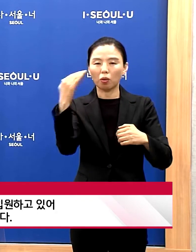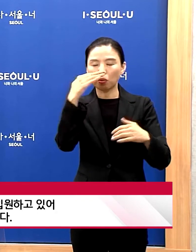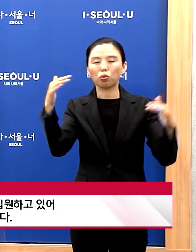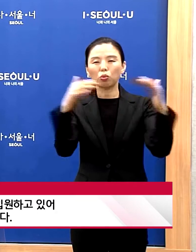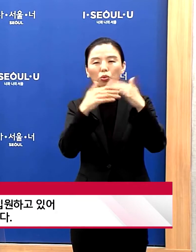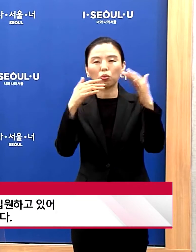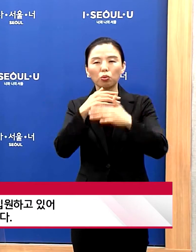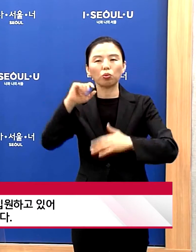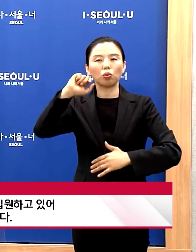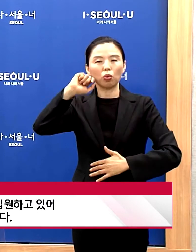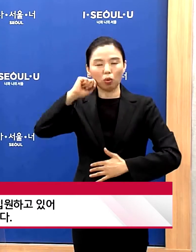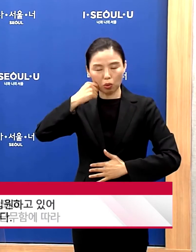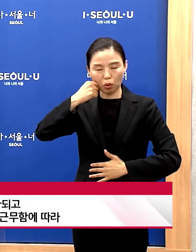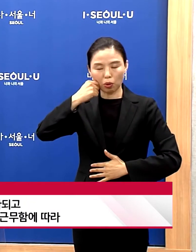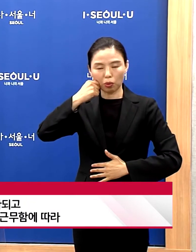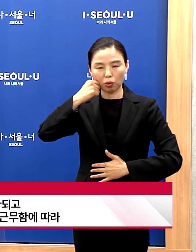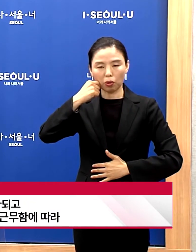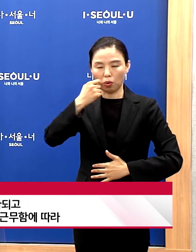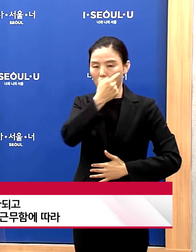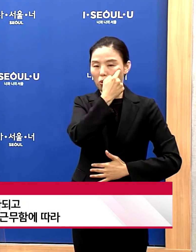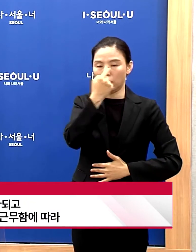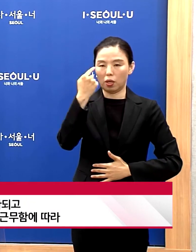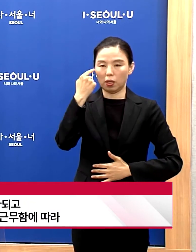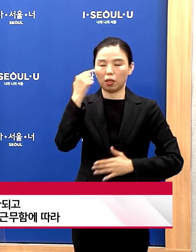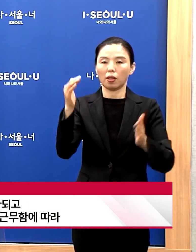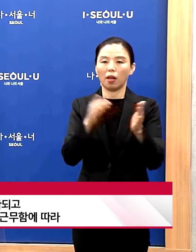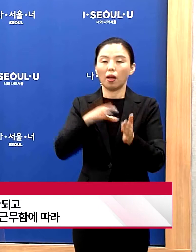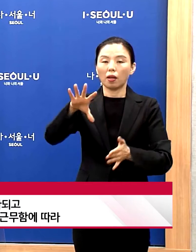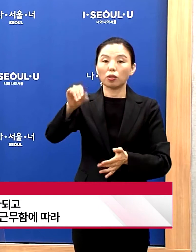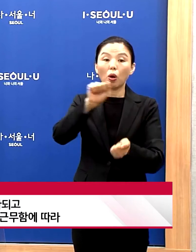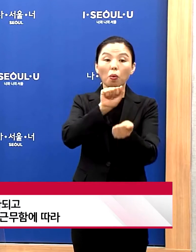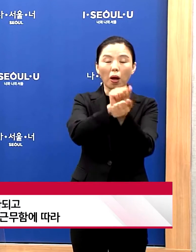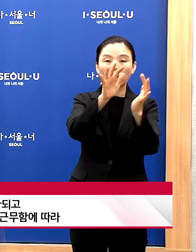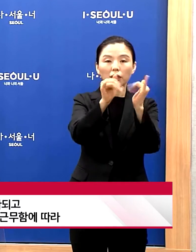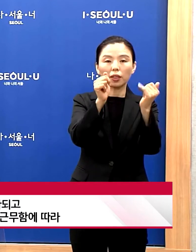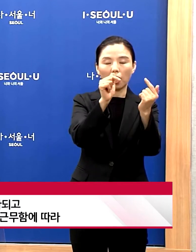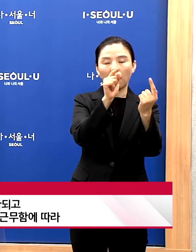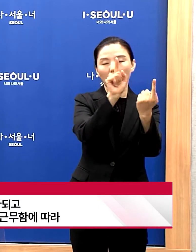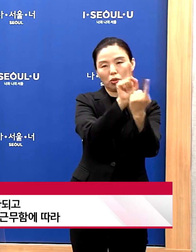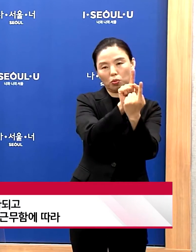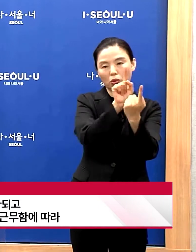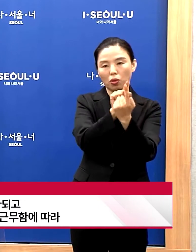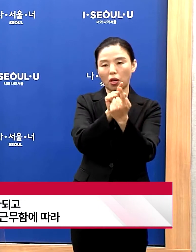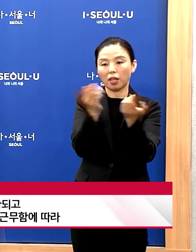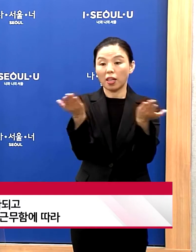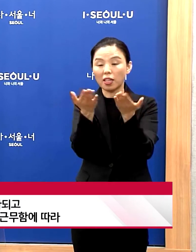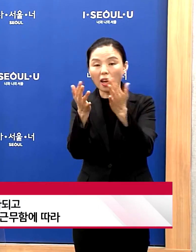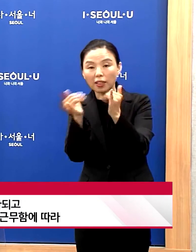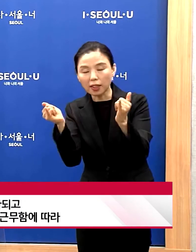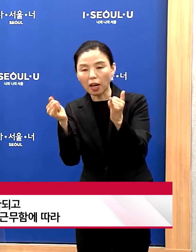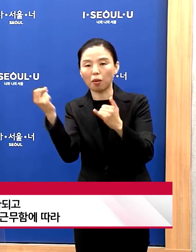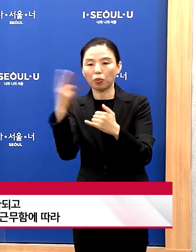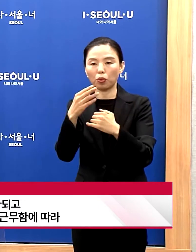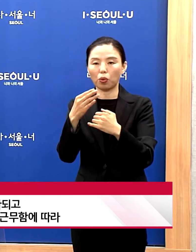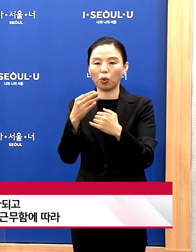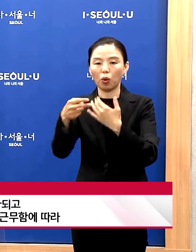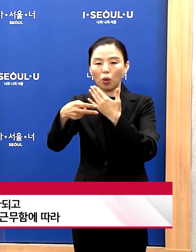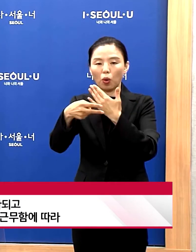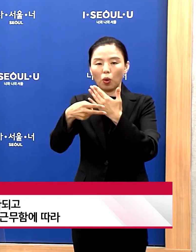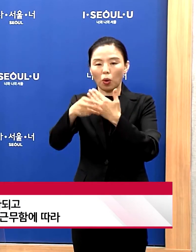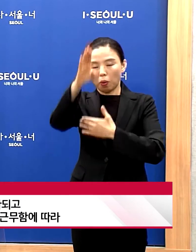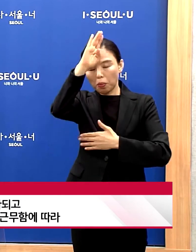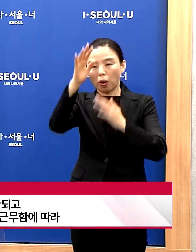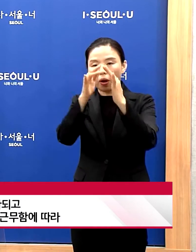것으로 추정되었습니다 최초 확진자와 접촉한 직원 그리고 환자 등에게